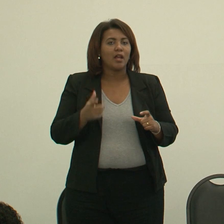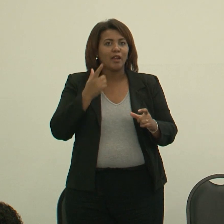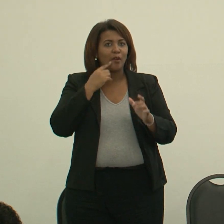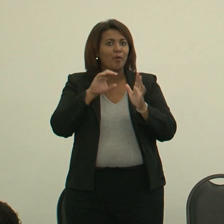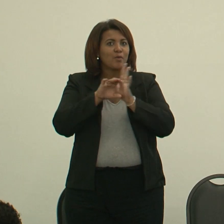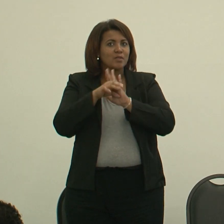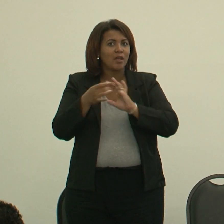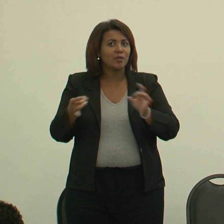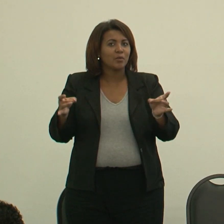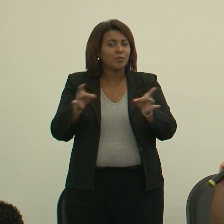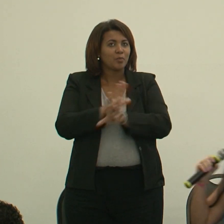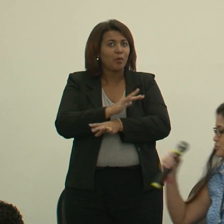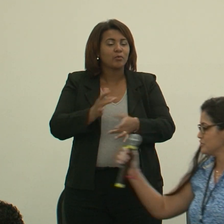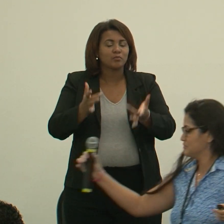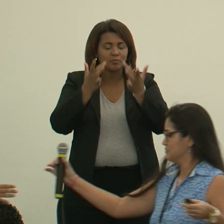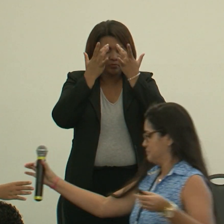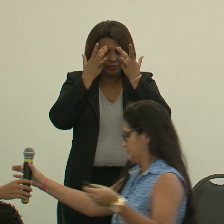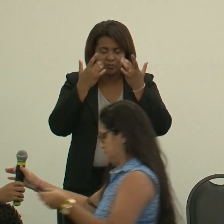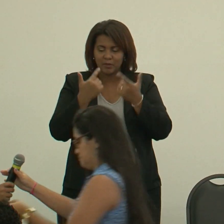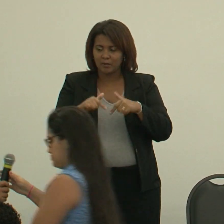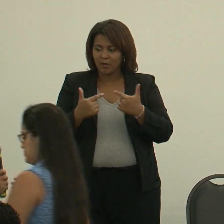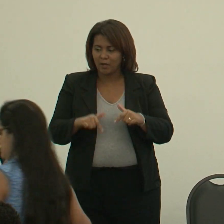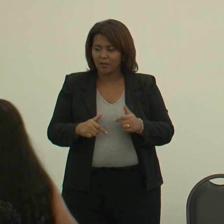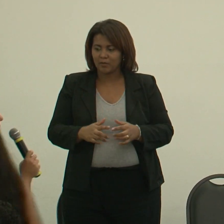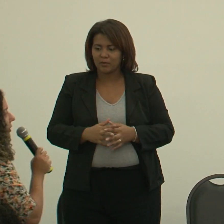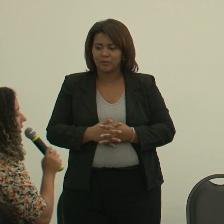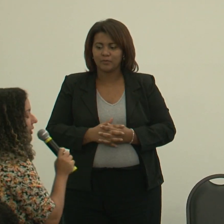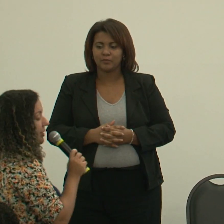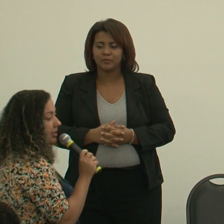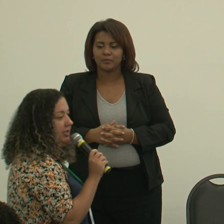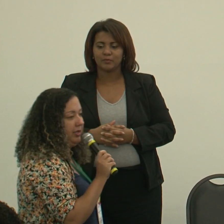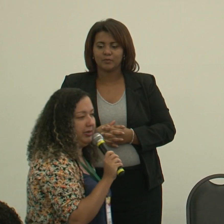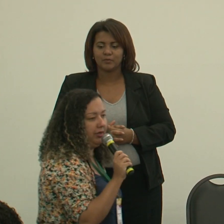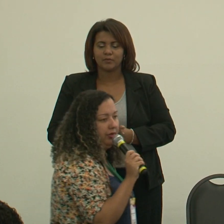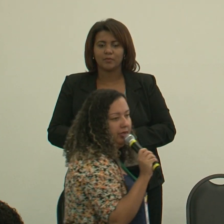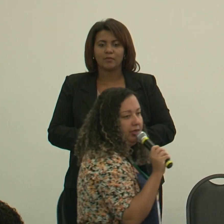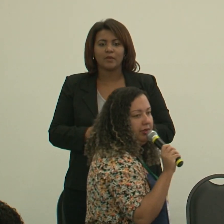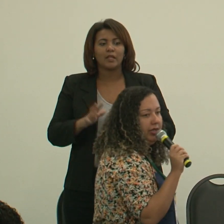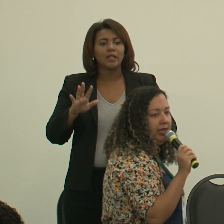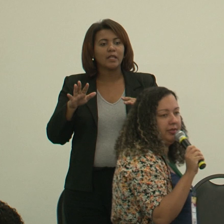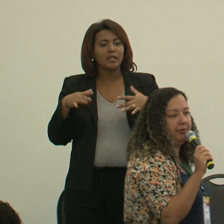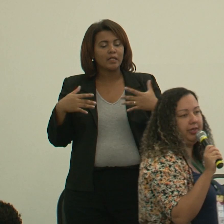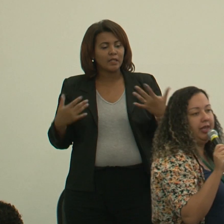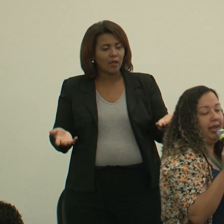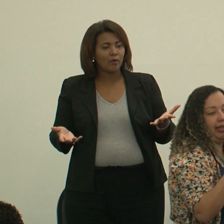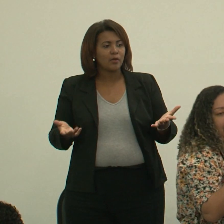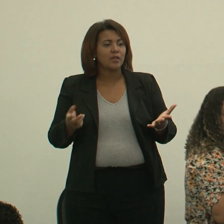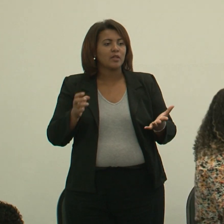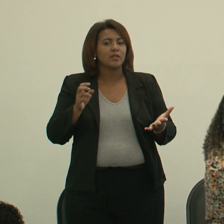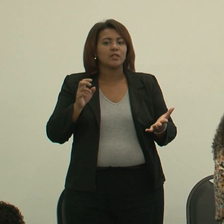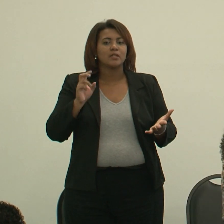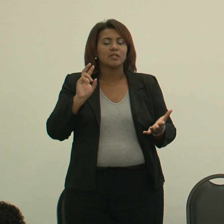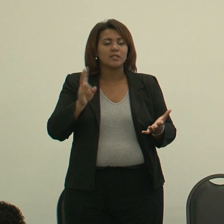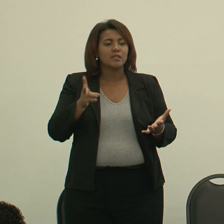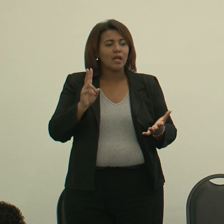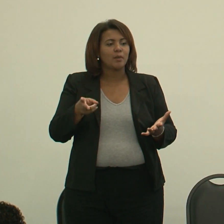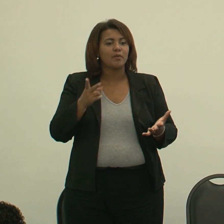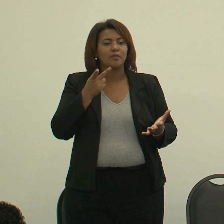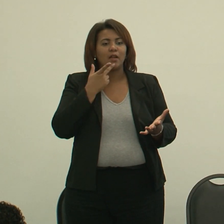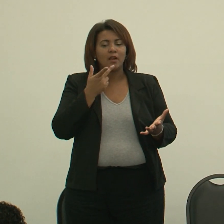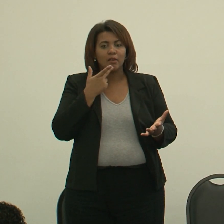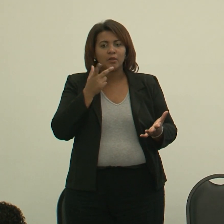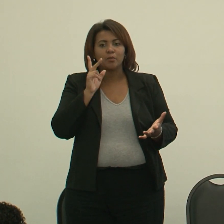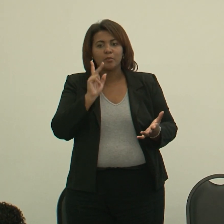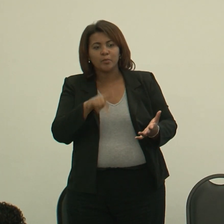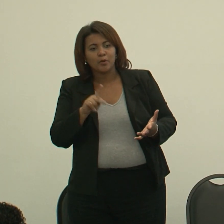conceitos já trabalhados. Então, e a gente está sempre retornando, tá? Isso foi aquela coisa de professor, que a gente